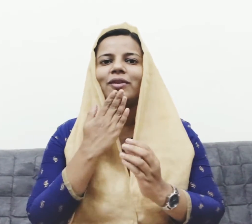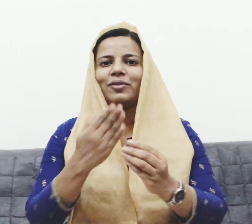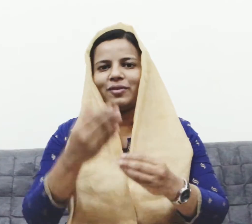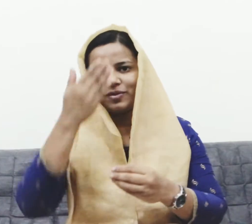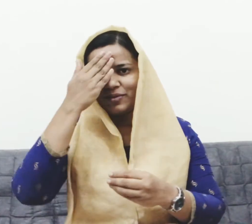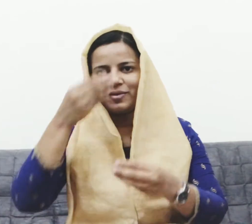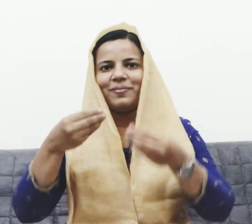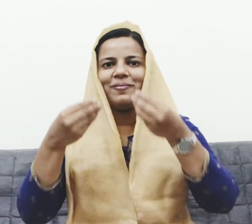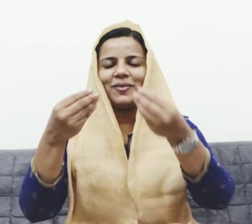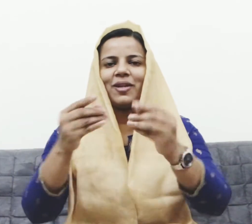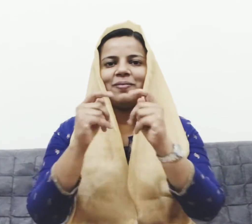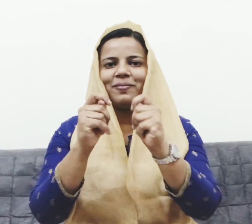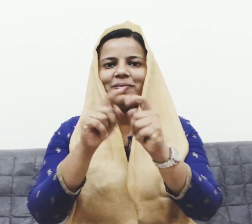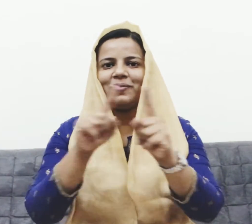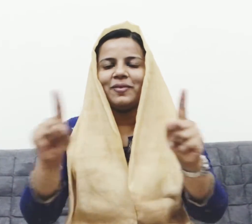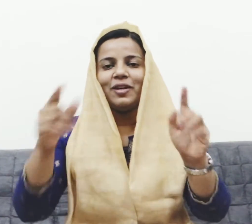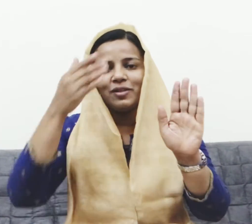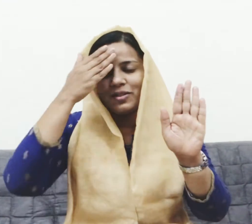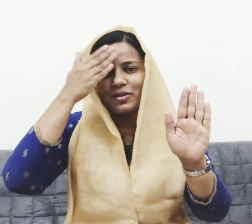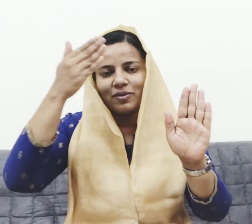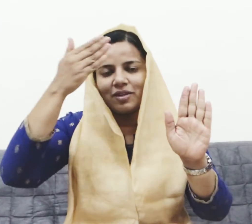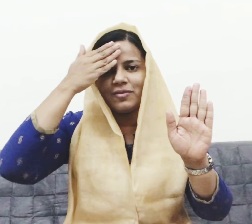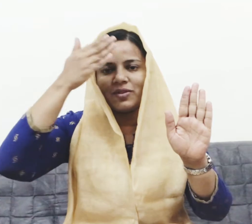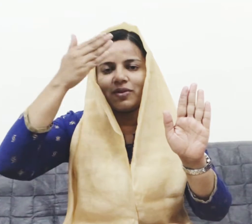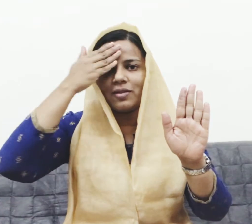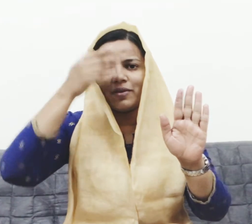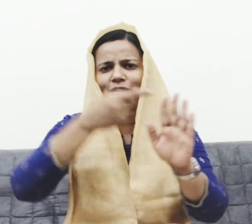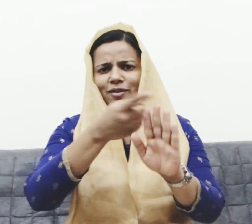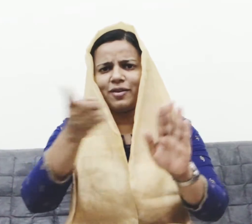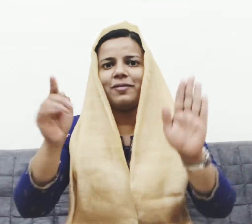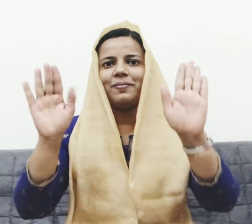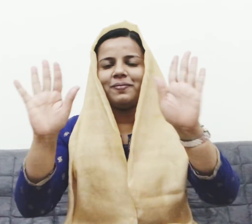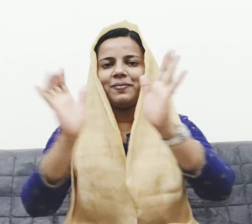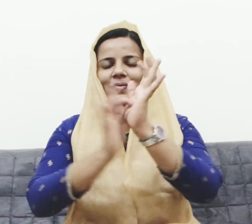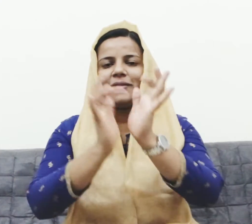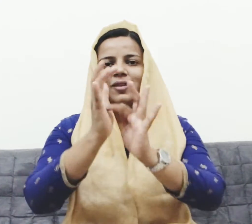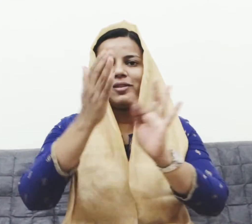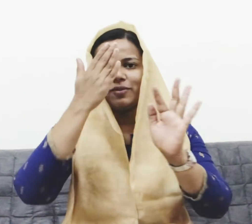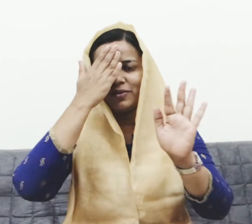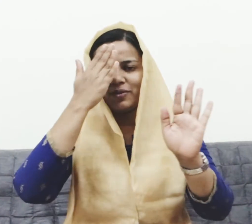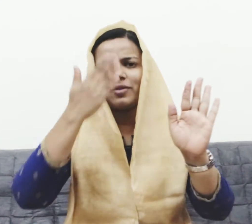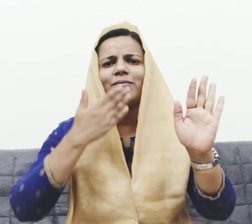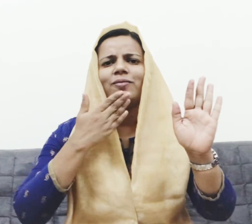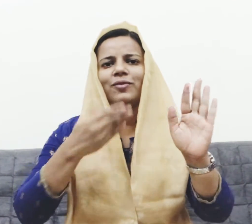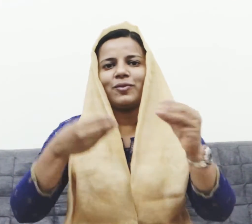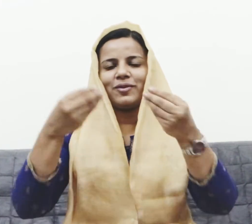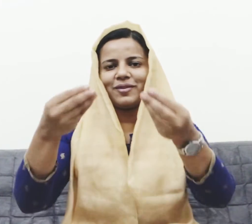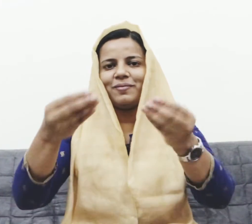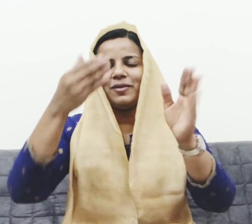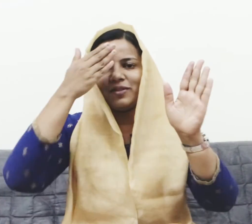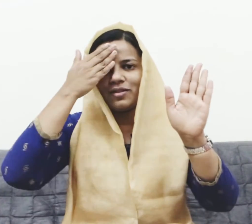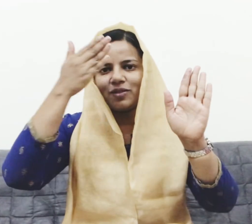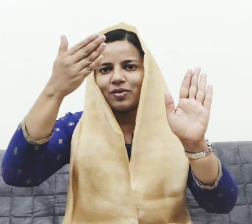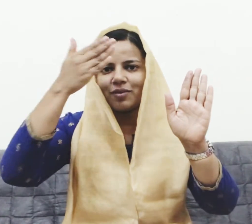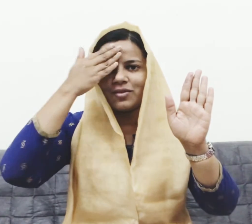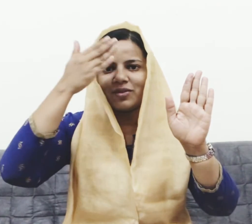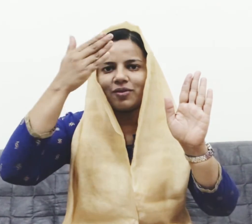നന്ദിയോടെ സ്തോത്രം ചെയ്യാം. ഹല്ലേലൂയ, സ്തോത്രം, സ്തോത്രം, സ്തോത്രം, സ്തോത്രം. കരങ്ങളൊക്കെ ഒന്ന് ഉയർത്തി കർത്താവിനൊന്ന് സ്തോത്രം പറഞ്ഞേ. ഹല്ലേലൂയ, സ്തോത്രം,